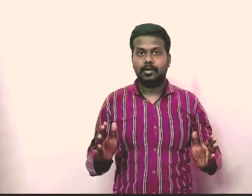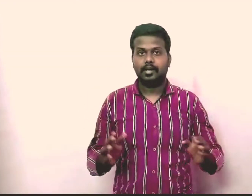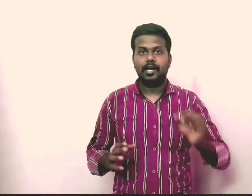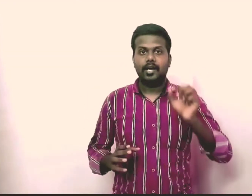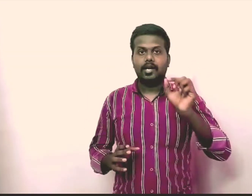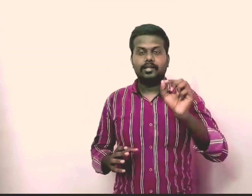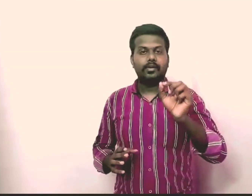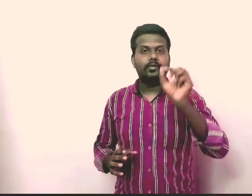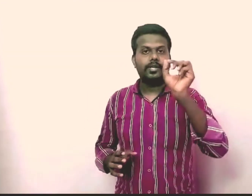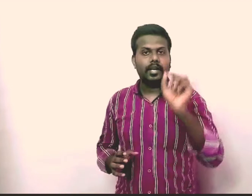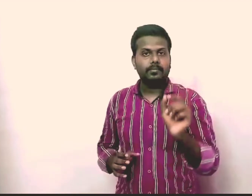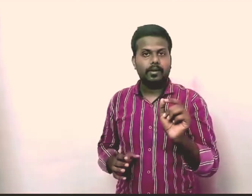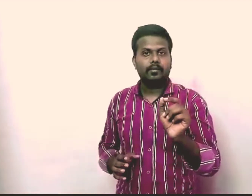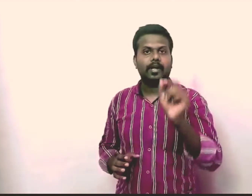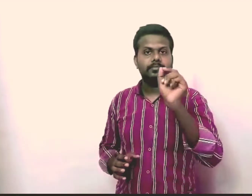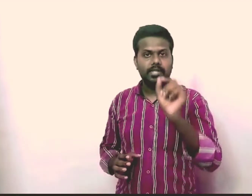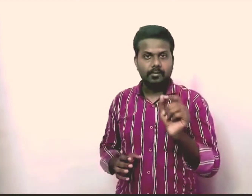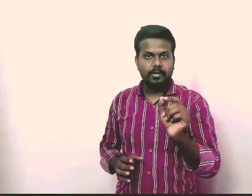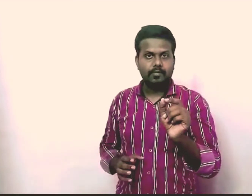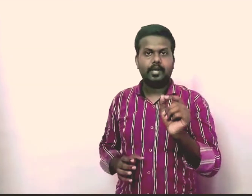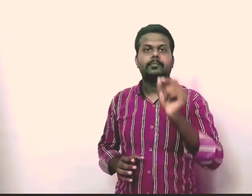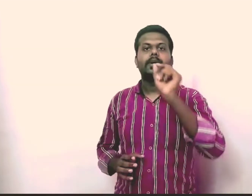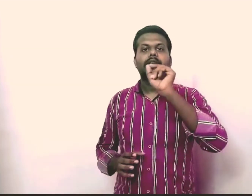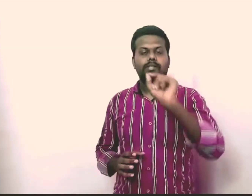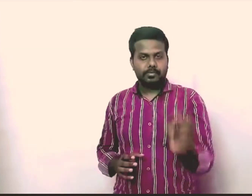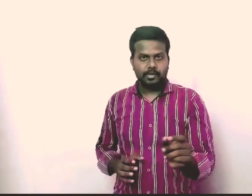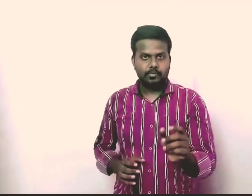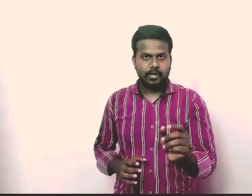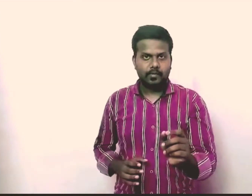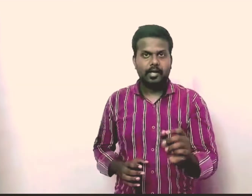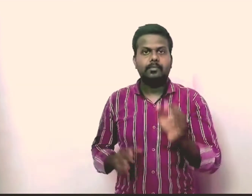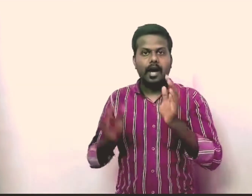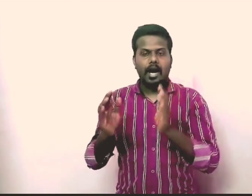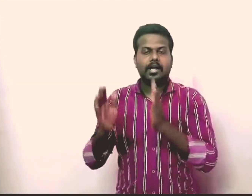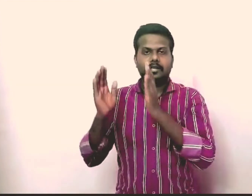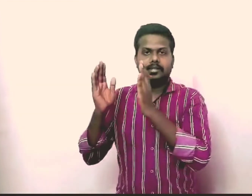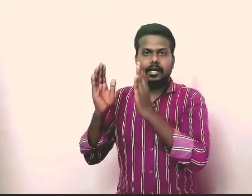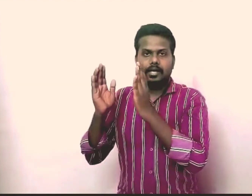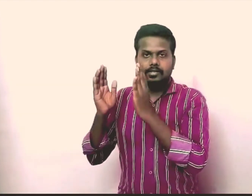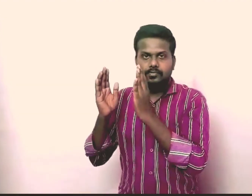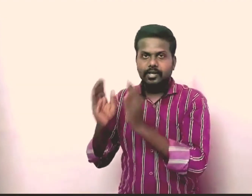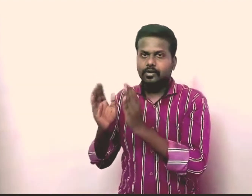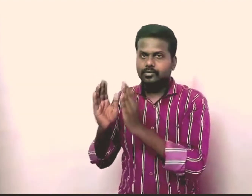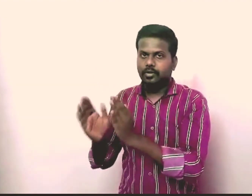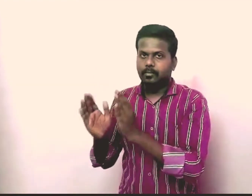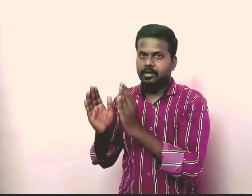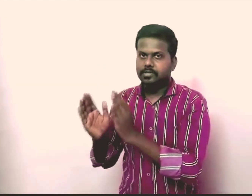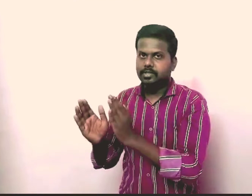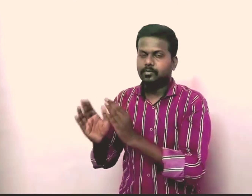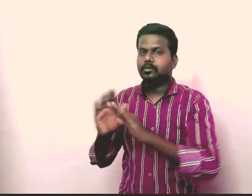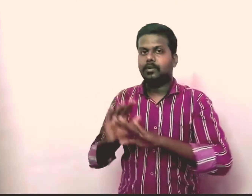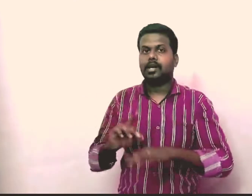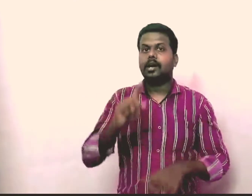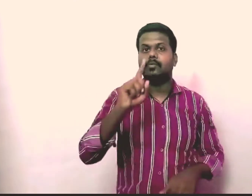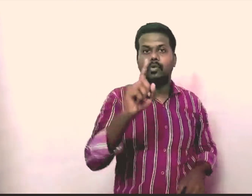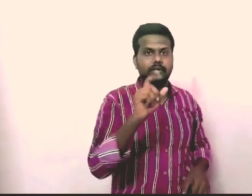பாருங்க. இந்த வீடியோ நீங்க லைக் பண்ண வேண்டாம், ஷேர் பண்ண வேண்டாம், சப்ஸ்கிரைபும் பண்ண வேண்டாம். ஆனா இந்த வீடியோல சொல்லப்படுற விஷயத்தை மட்டும் மறக்காம ஒருத்தர்